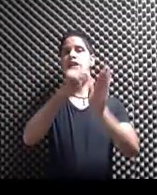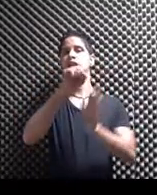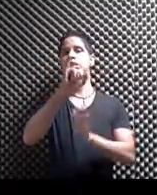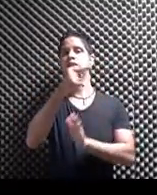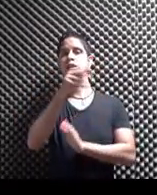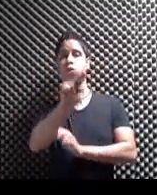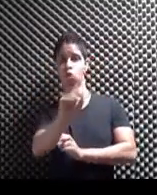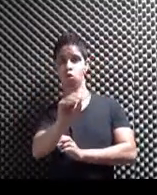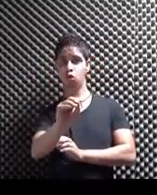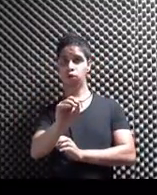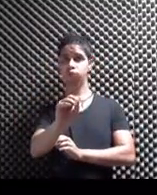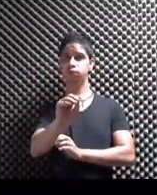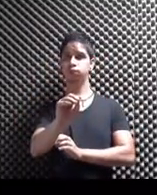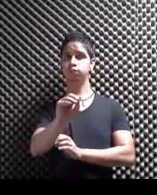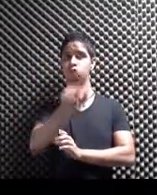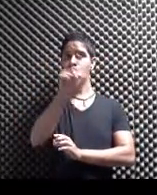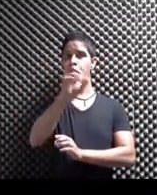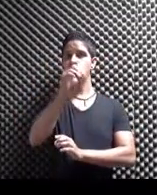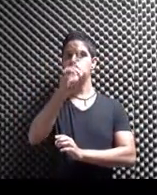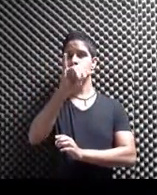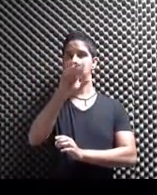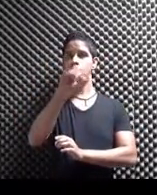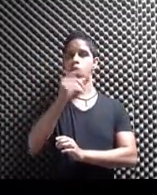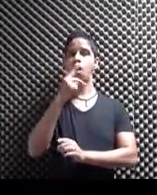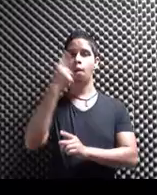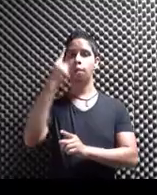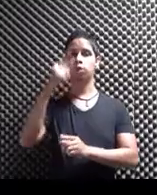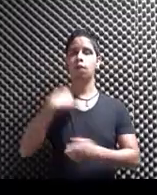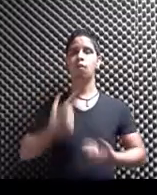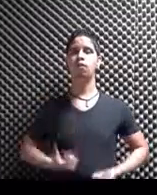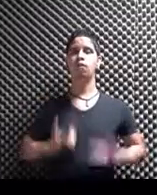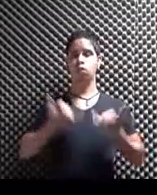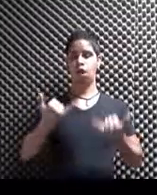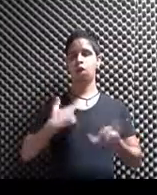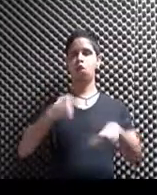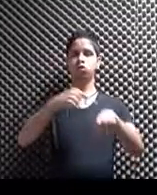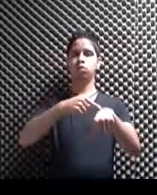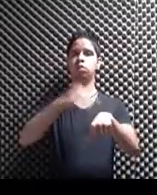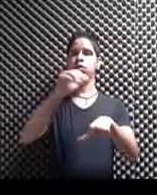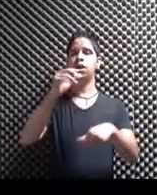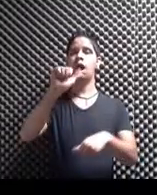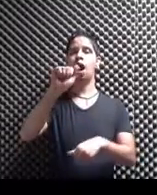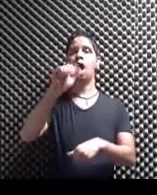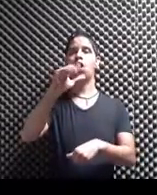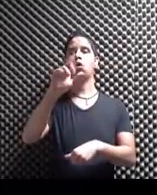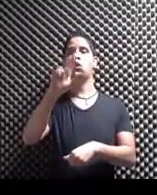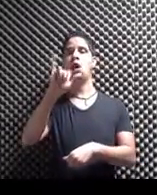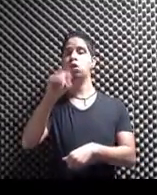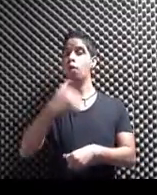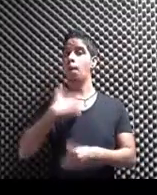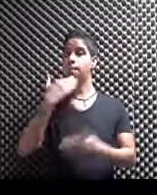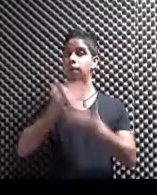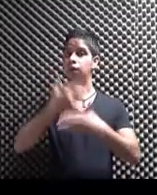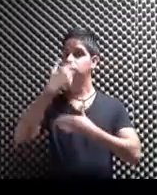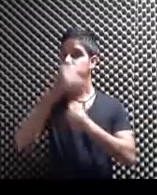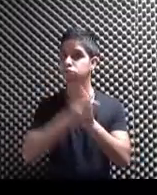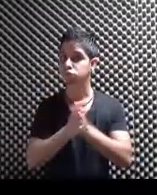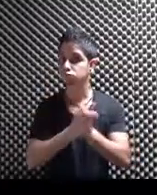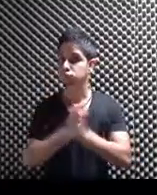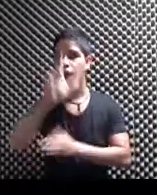estamos viviendo una era de acuario bastante interesante y entonces luego de acá de los cuarzo